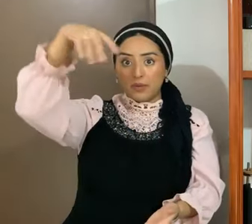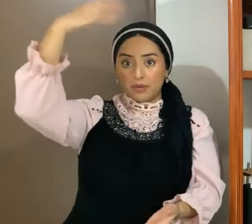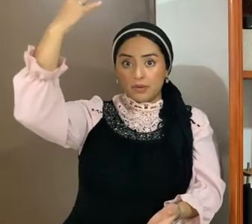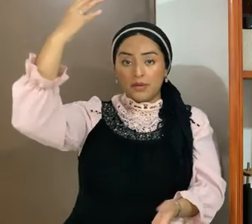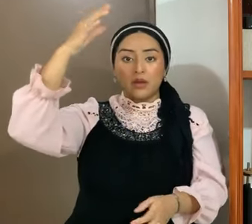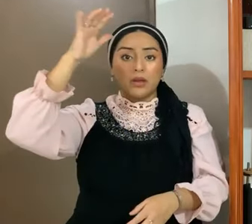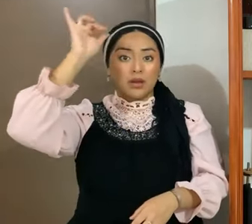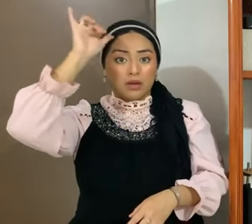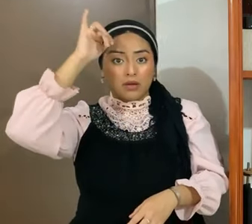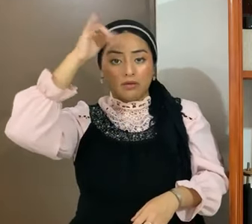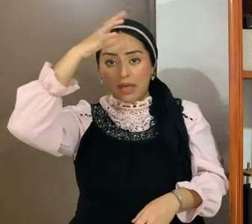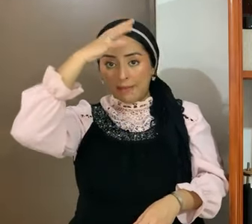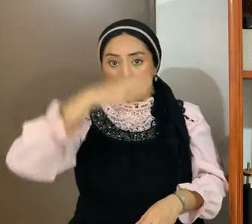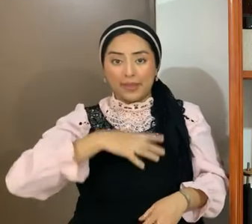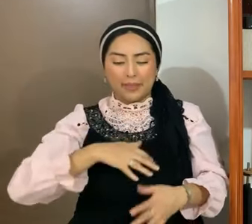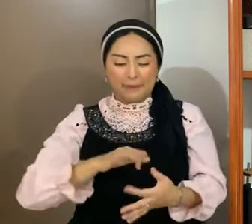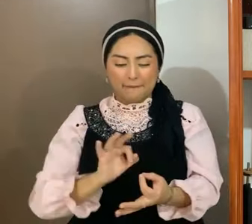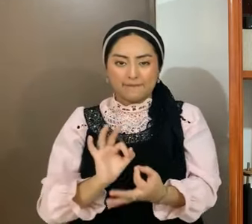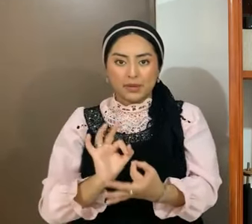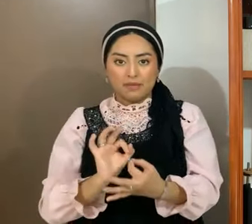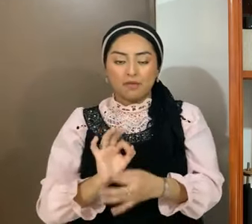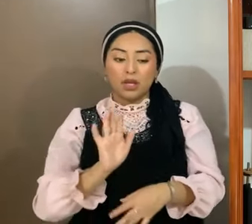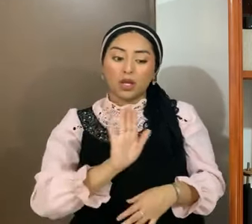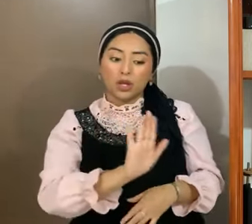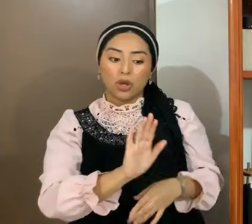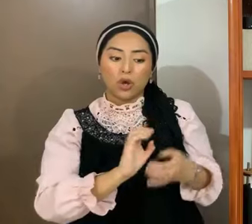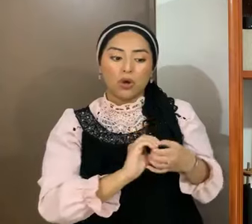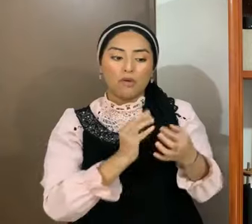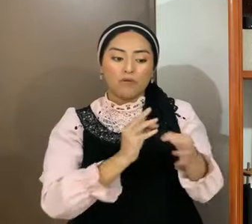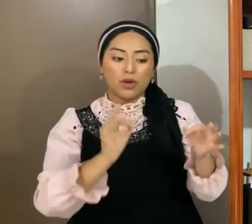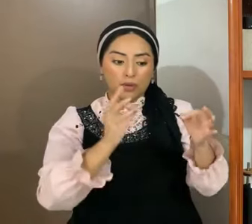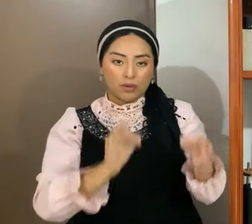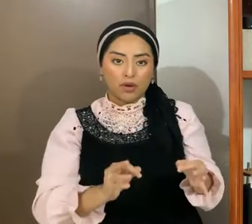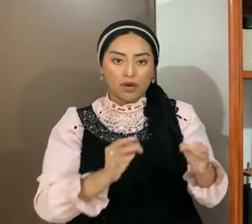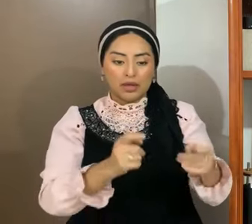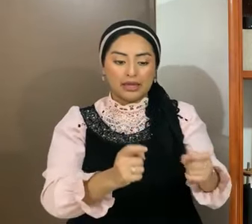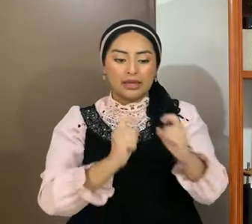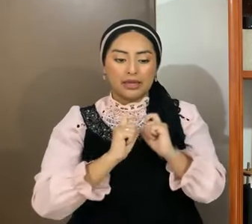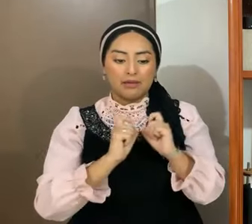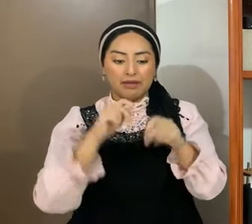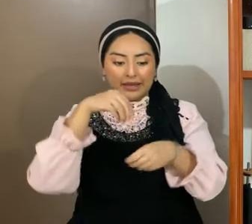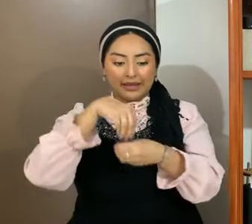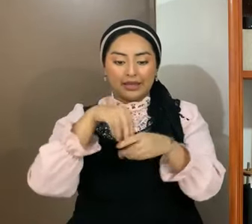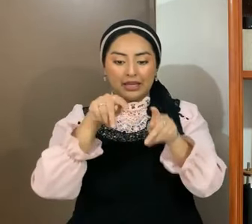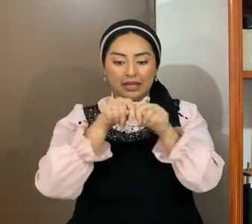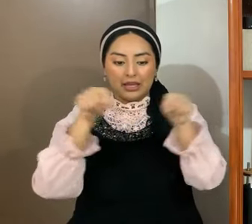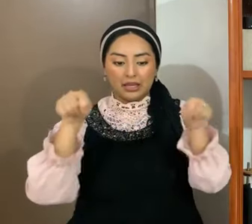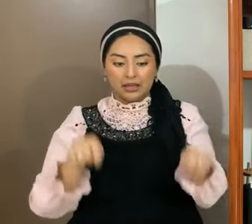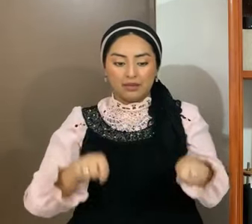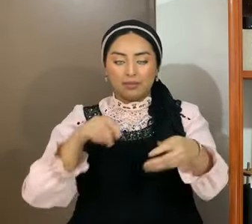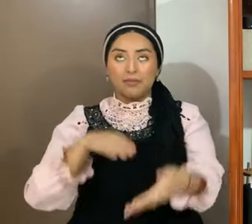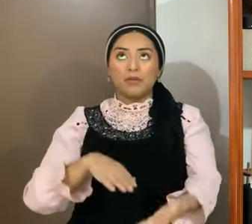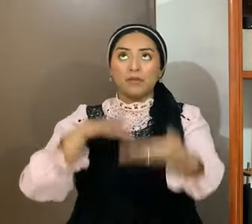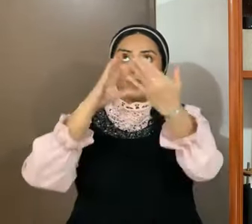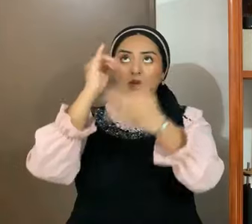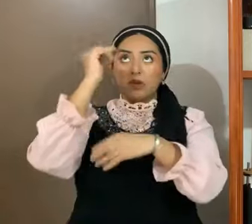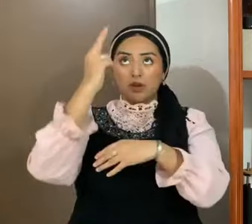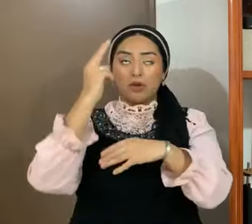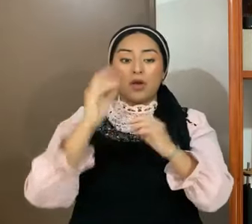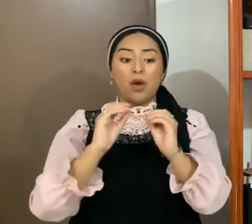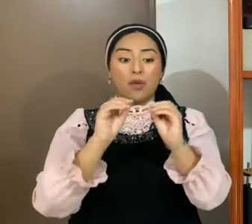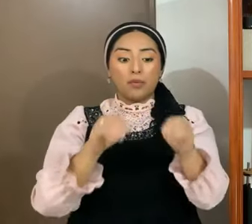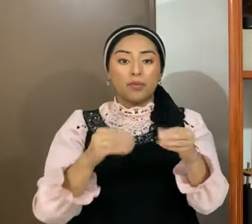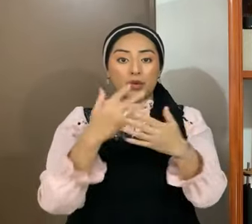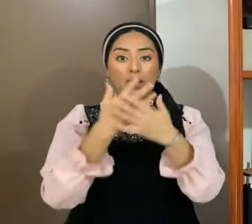vacuno macho sin defecto lo ofrecerá. De su voluntad lo ofrecerá a la puerta del Mishkan de reunión delante de Yahweh. Y pondrá